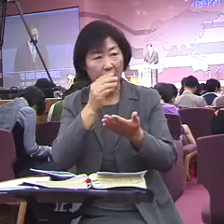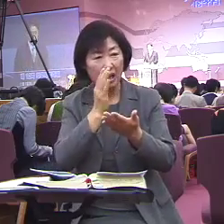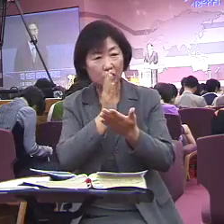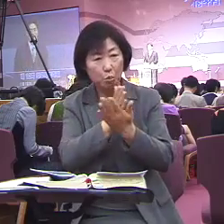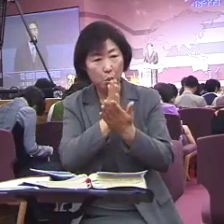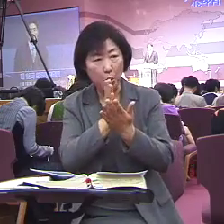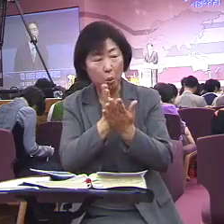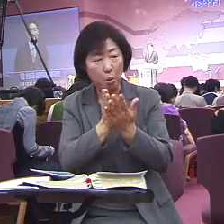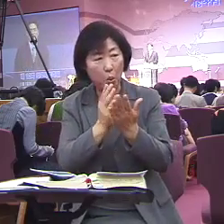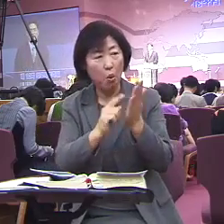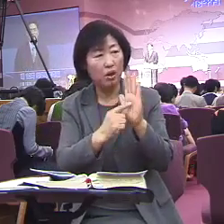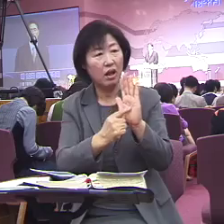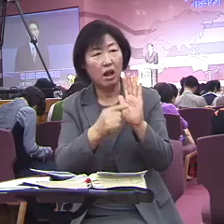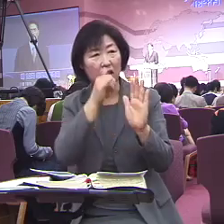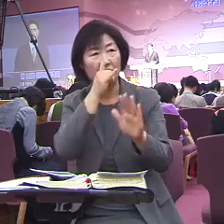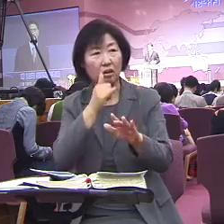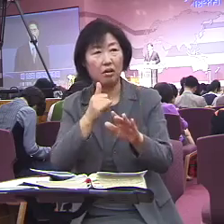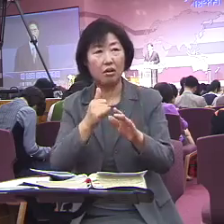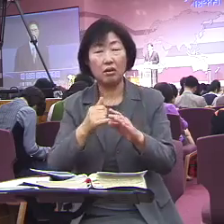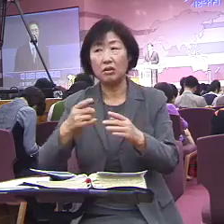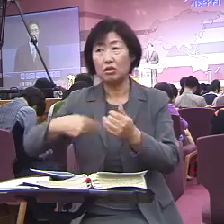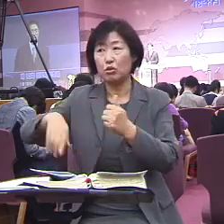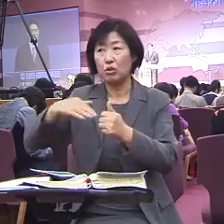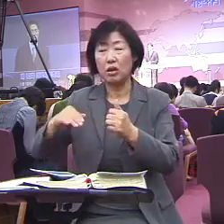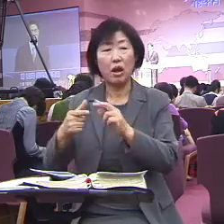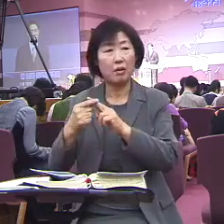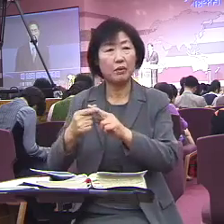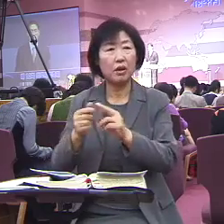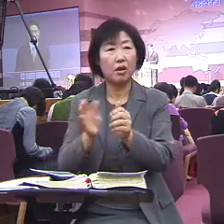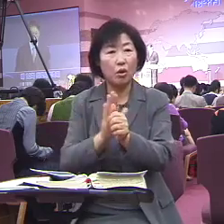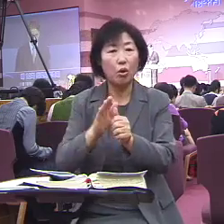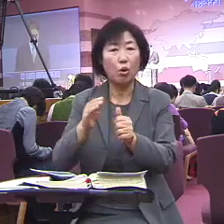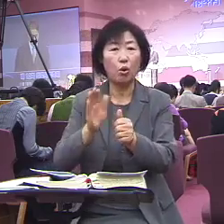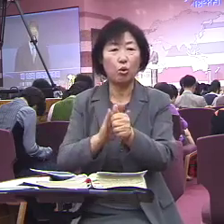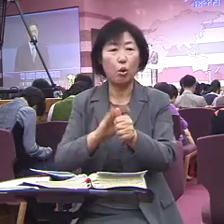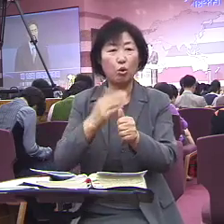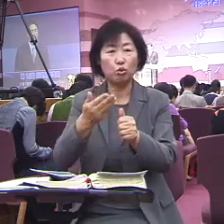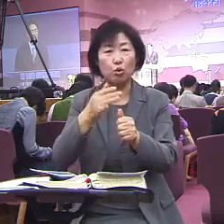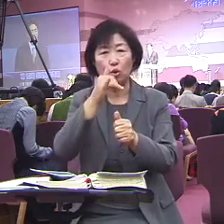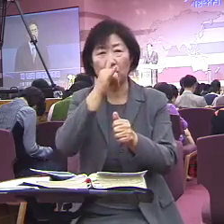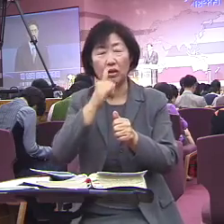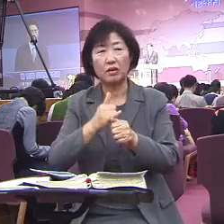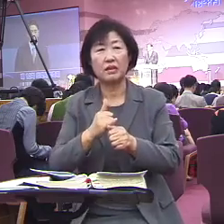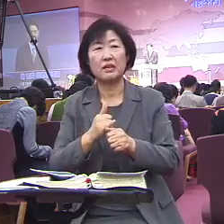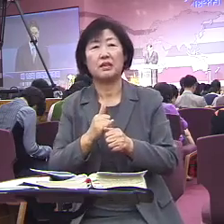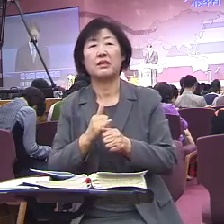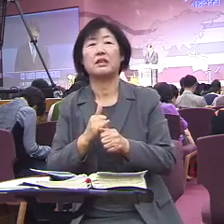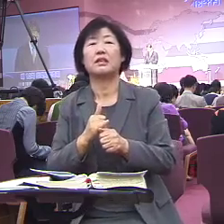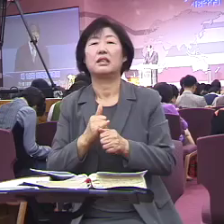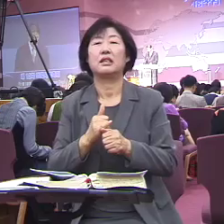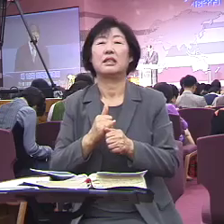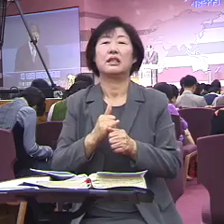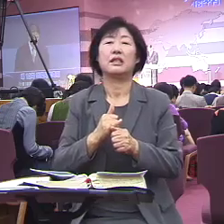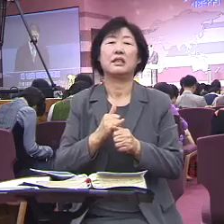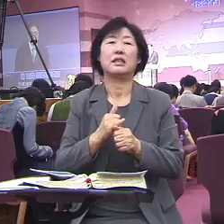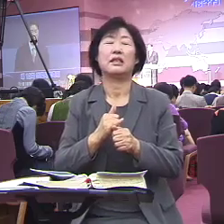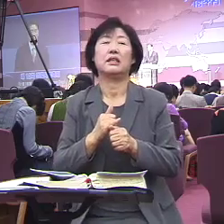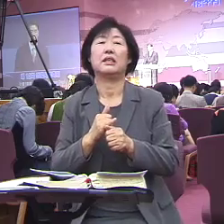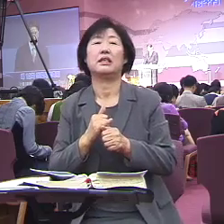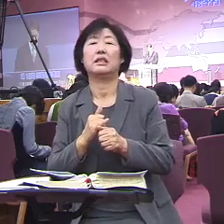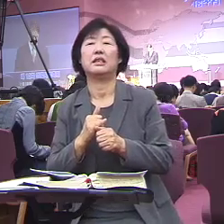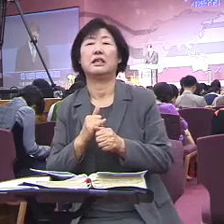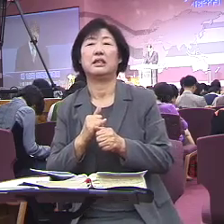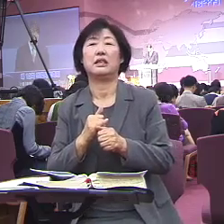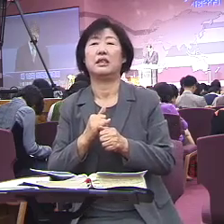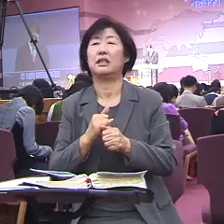나와 있습니다. 주변에 함께 오실 분들 또 도면하셔서 이번 기회에 사회를 위해서 봉사하는 우리 교회 모습을